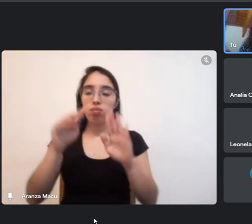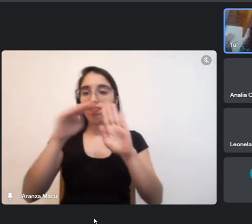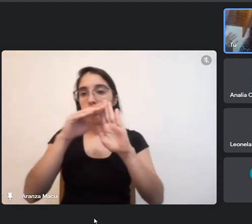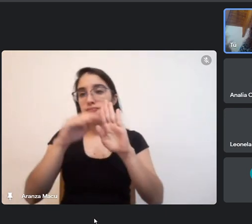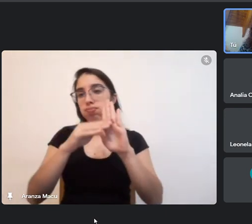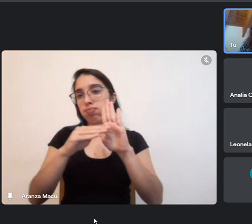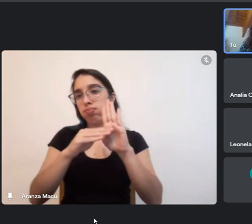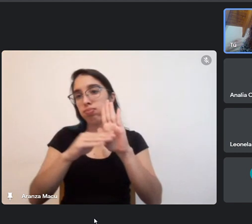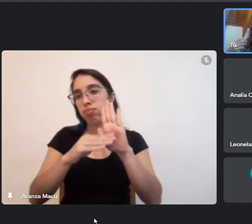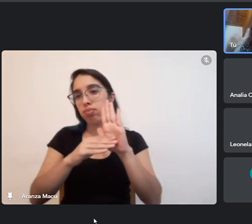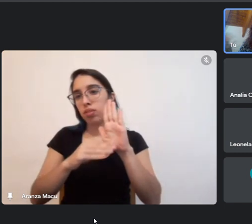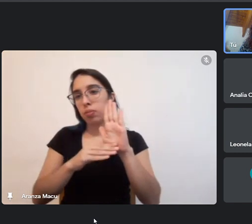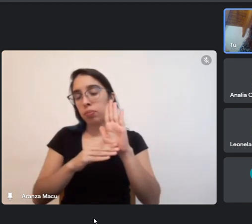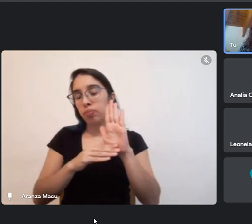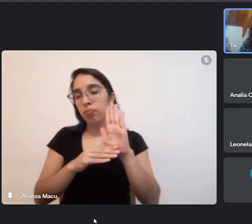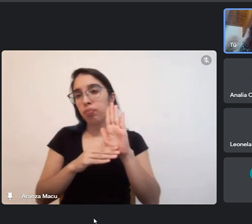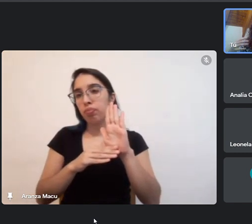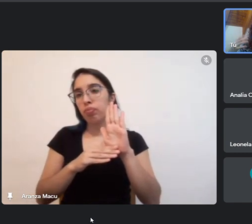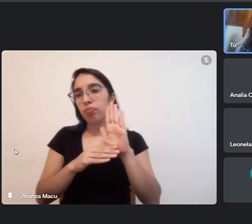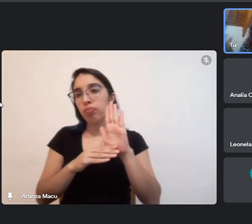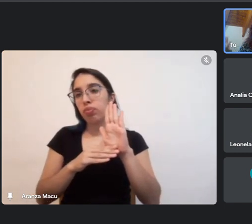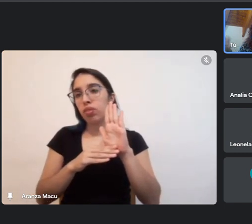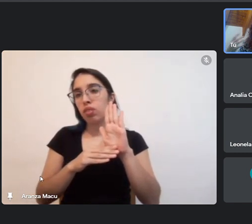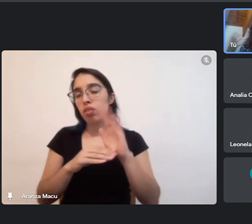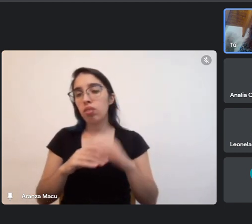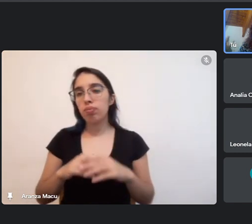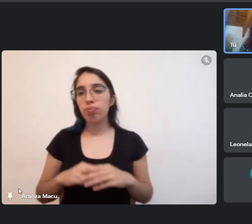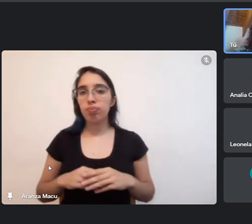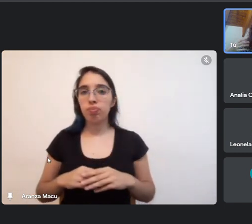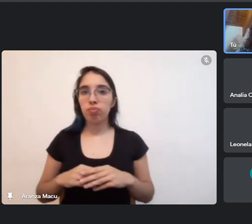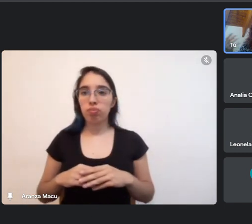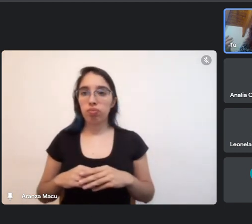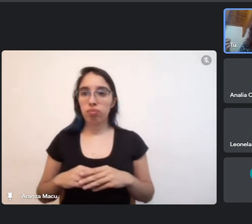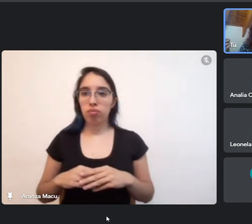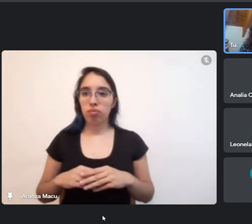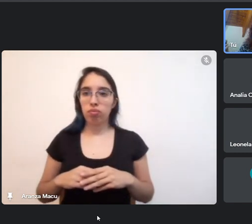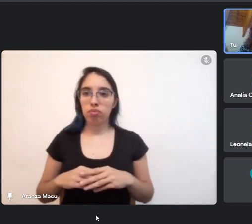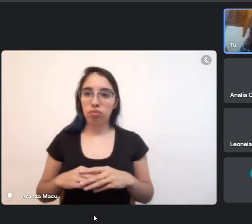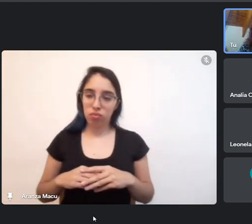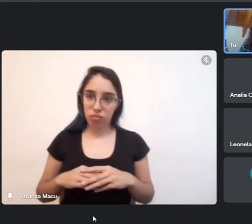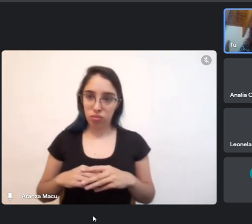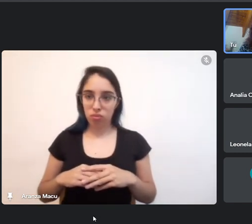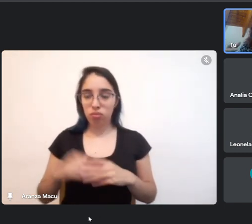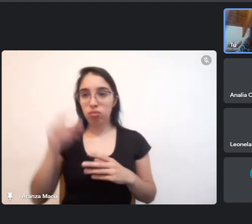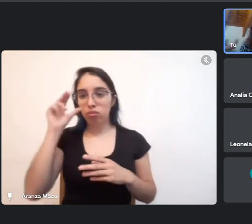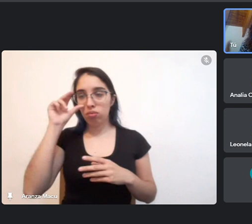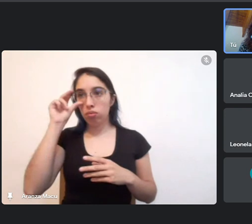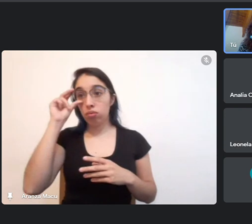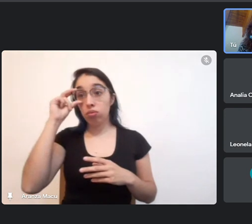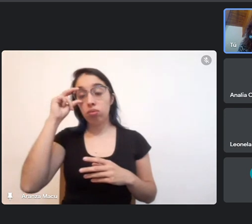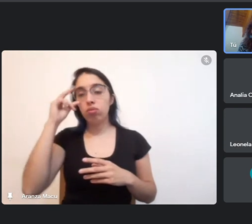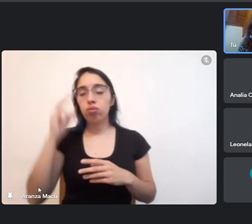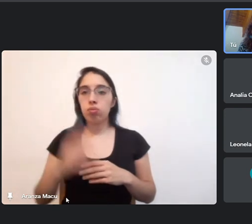¿sí? Pueden ser cualquiera de los verbos que nosotros vemos, o